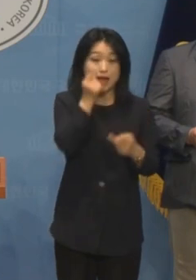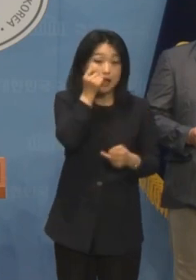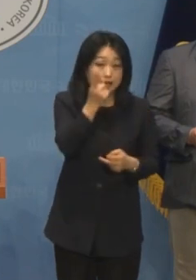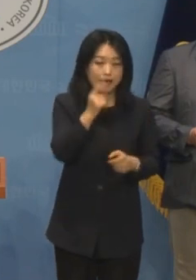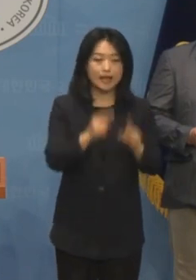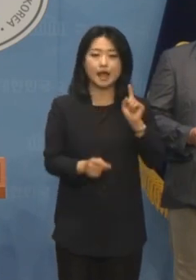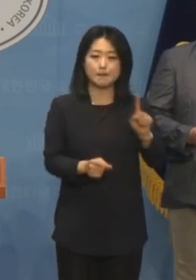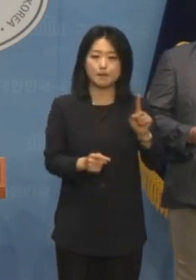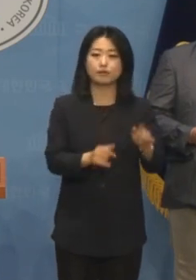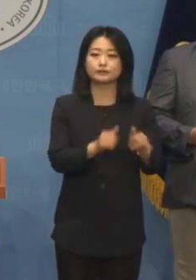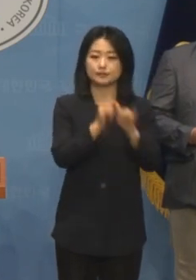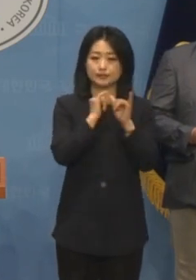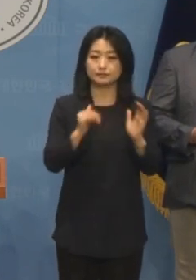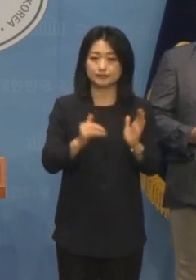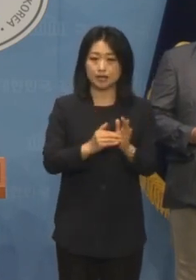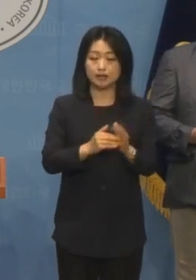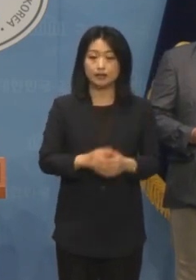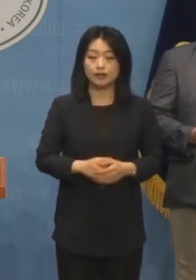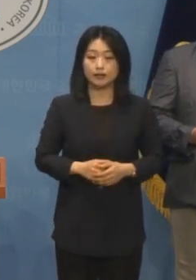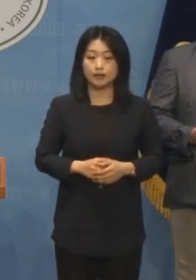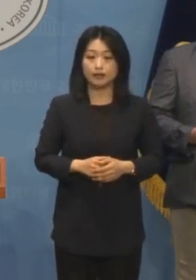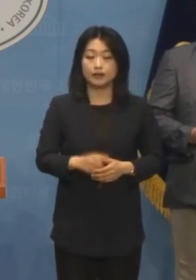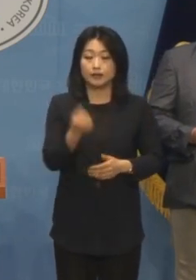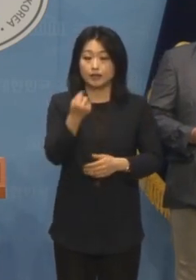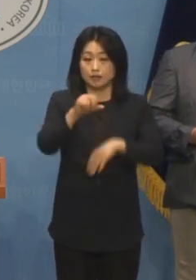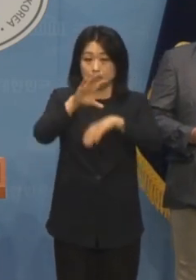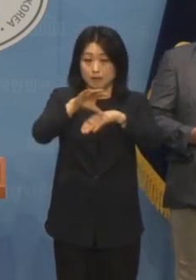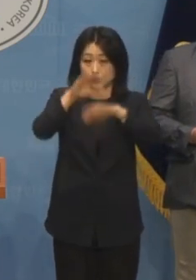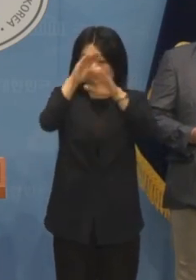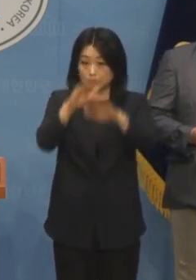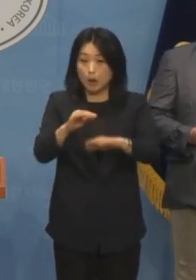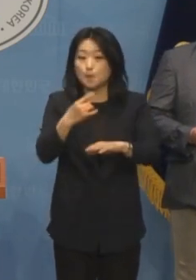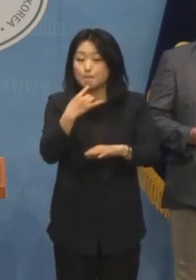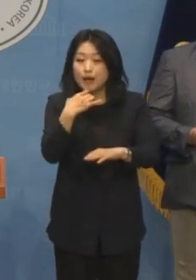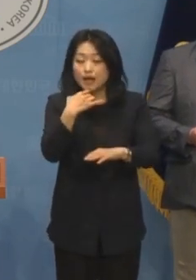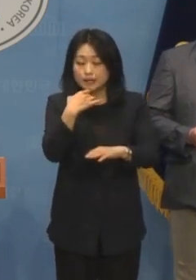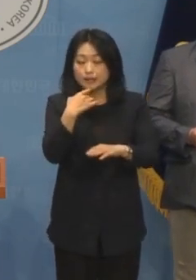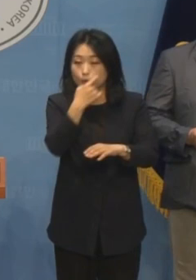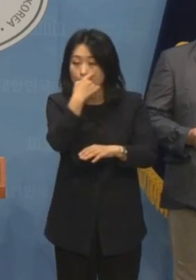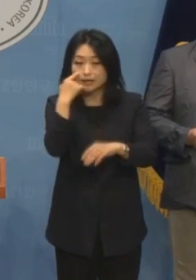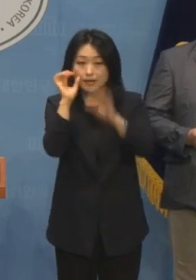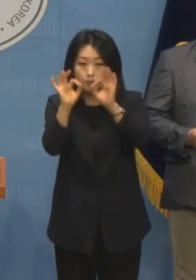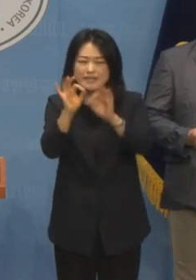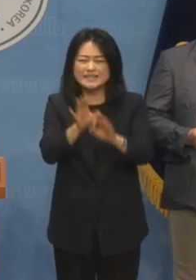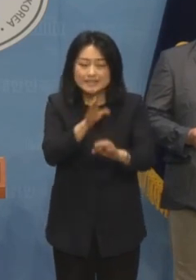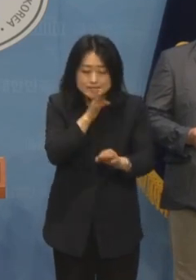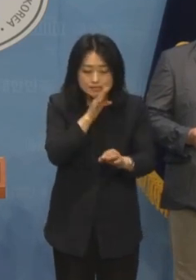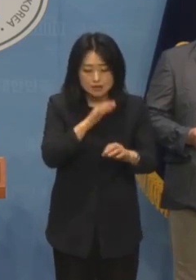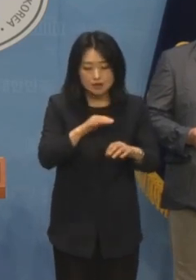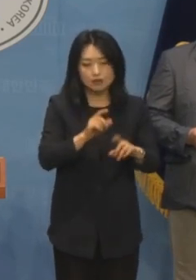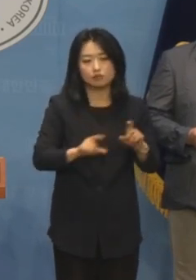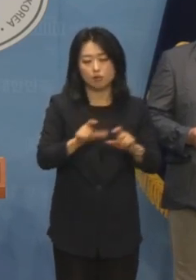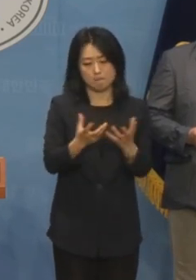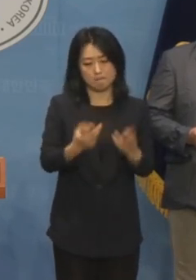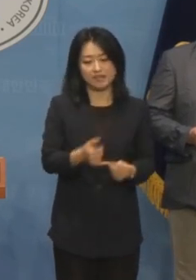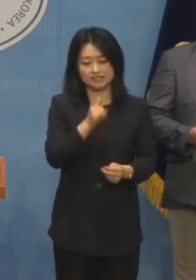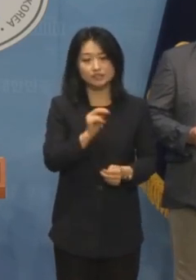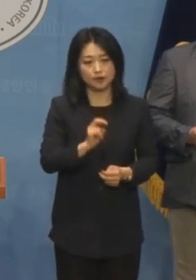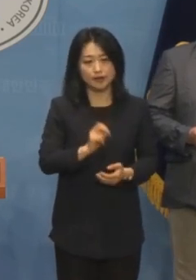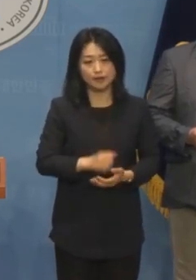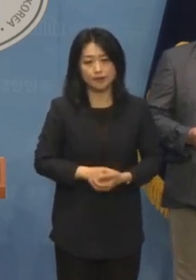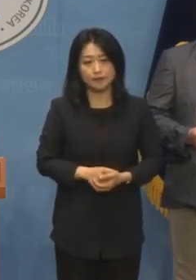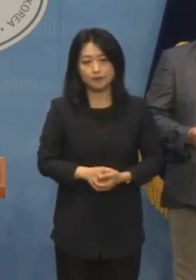달에 1명꼴입니다. 언론에서 보도된 경우만 포함했기 때문에 실제로는 더 많을 것으로 추정할 수